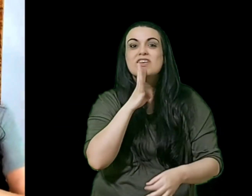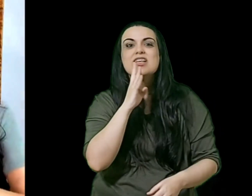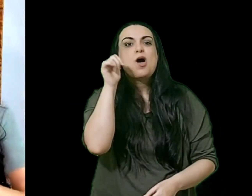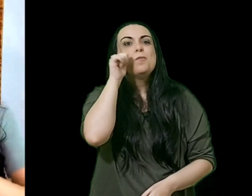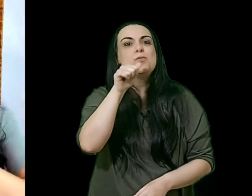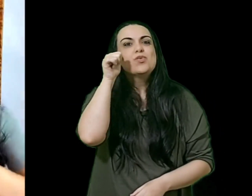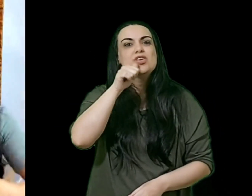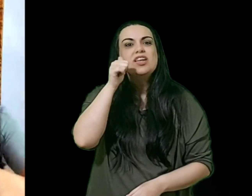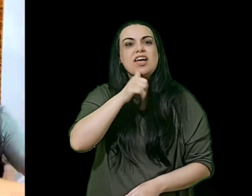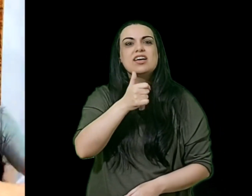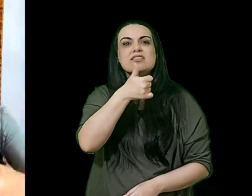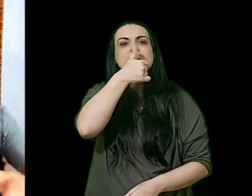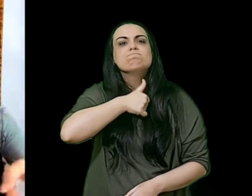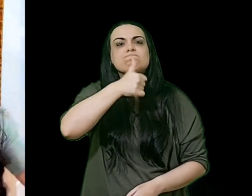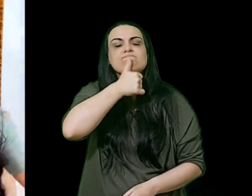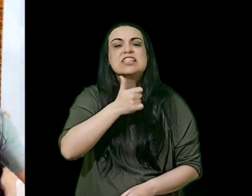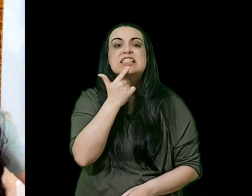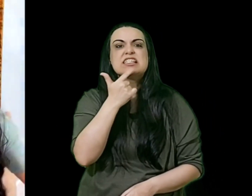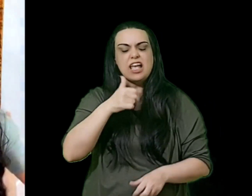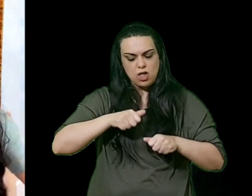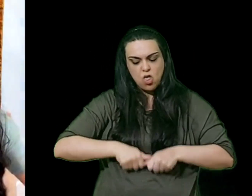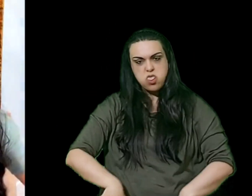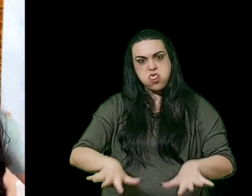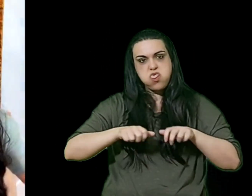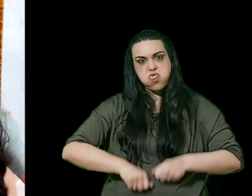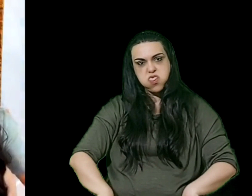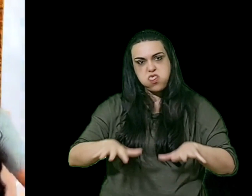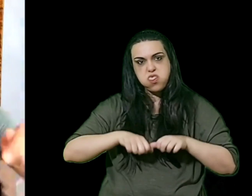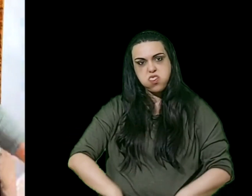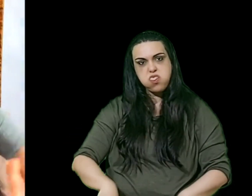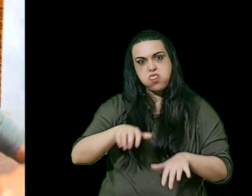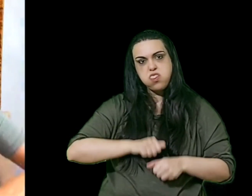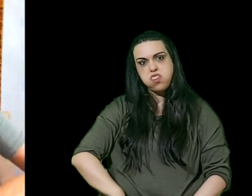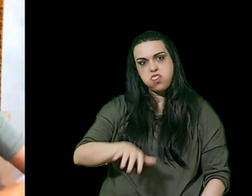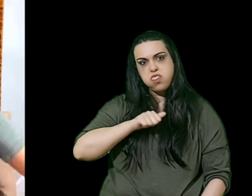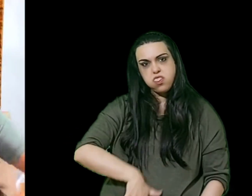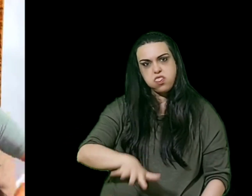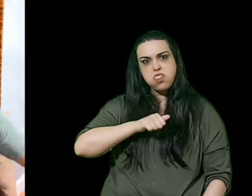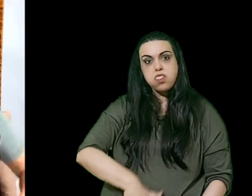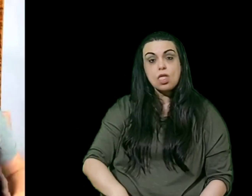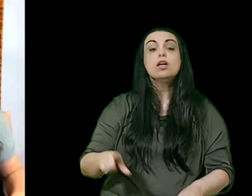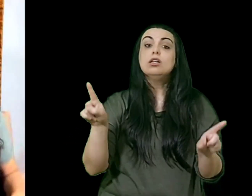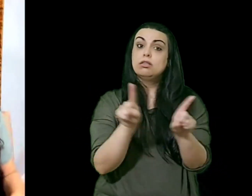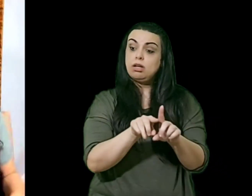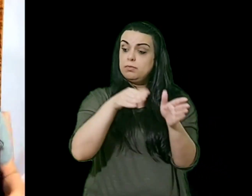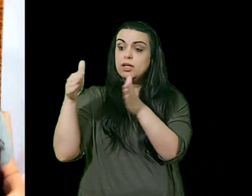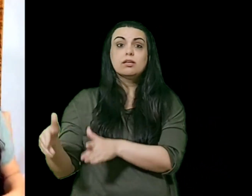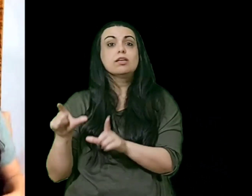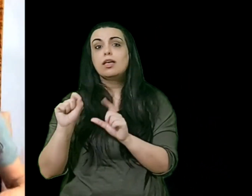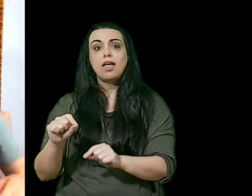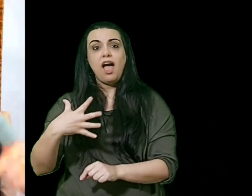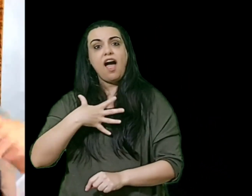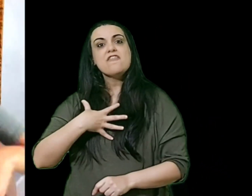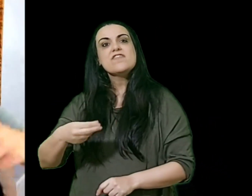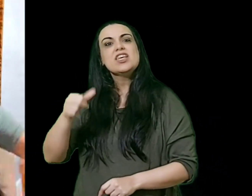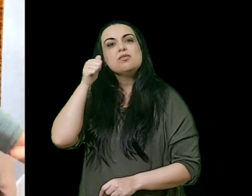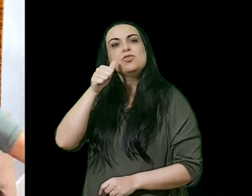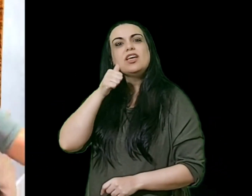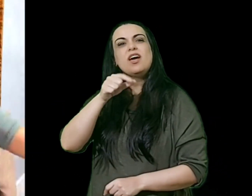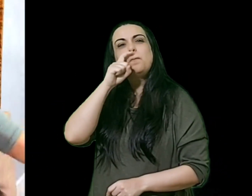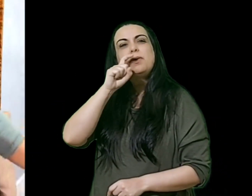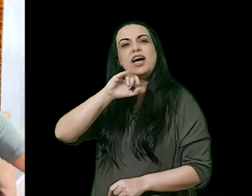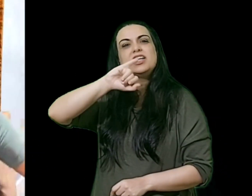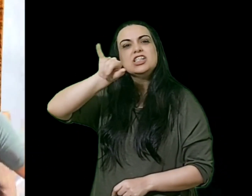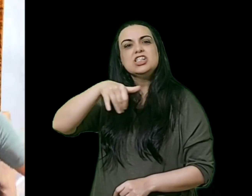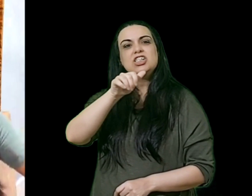sangue, que há 12 anos padecia de uma hemorragia, e temos também a filha de Jairo, que tinha